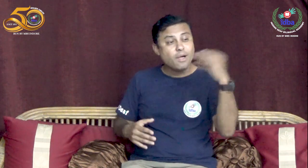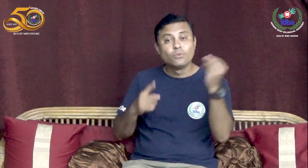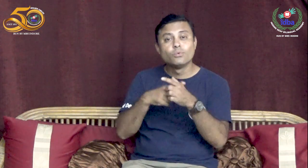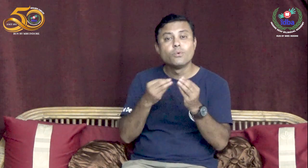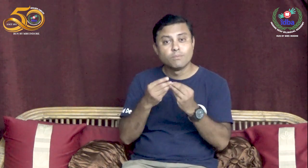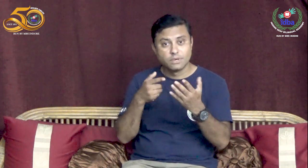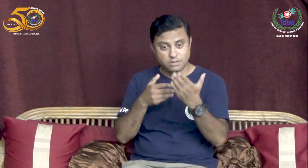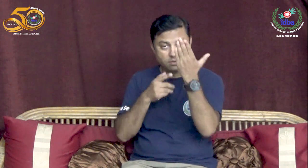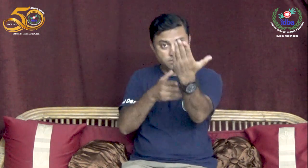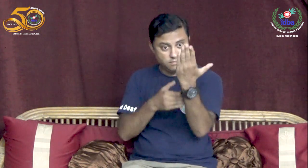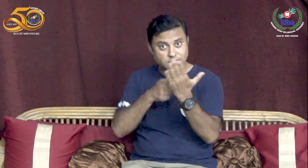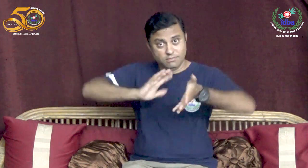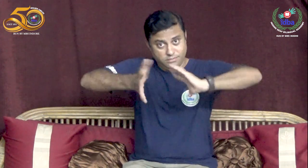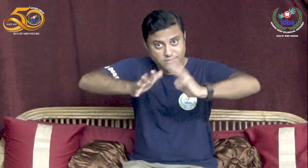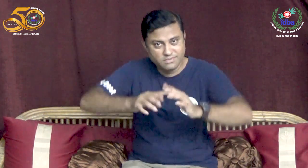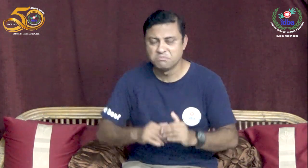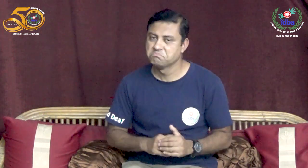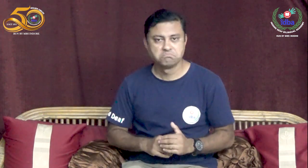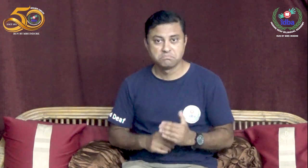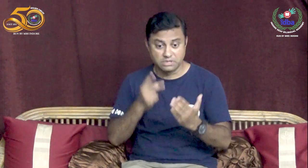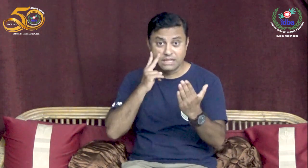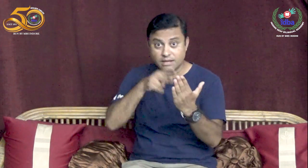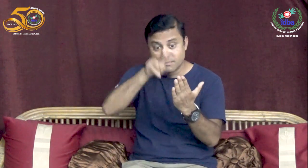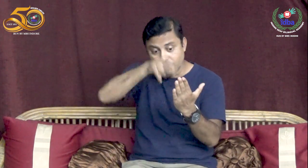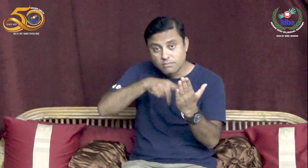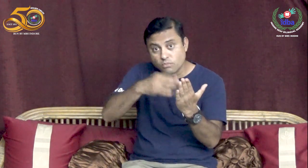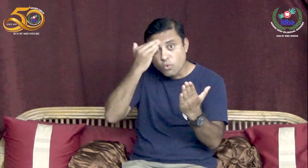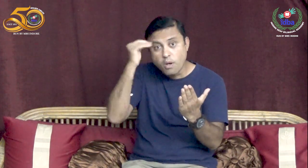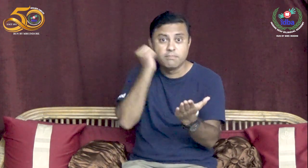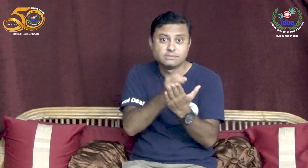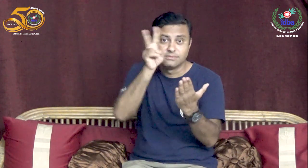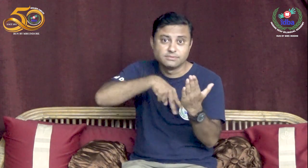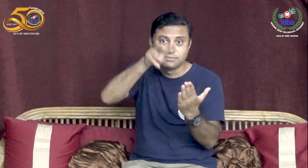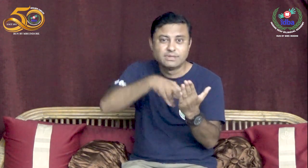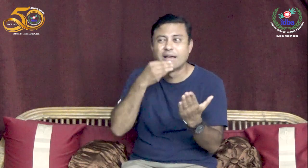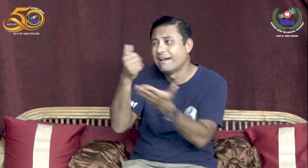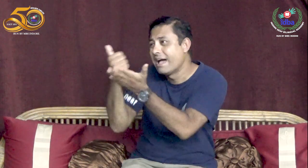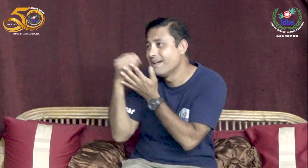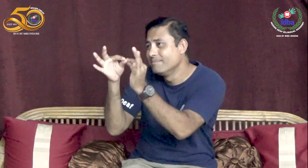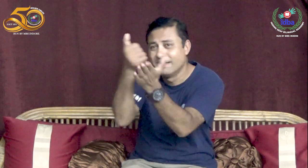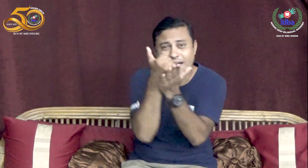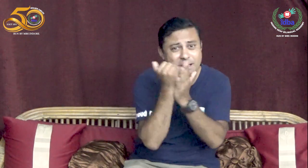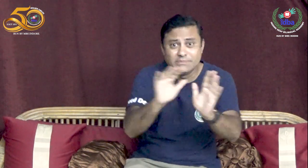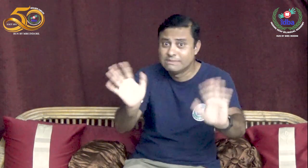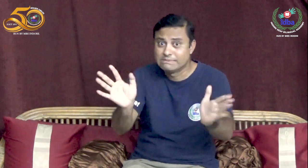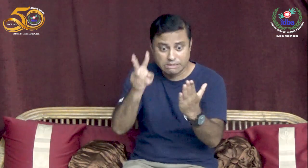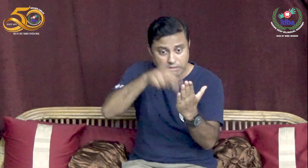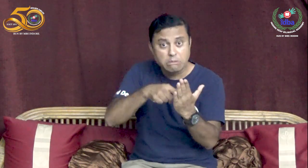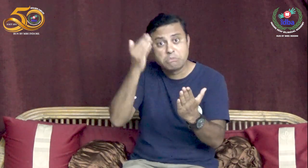इतने सारे स्टूडेंट्स हैं, बाहर जाके जो जॉब करते हैं, वहाँ पर साइनिंग इतनी इंपॉर्टेंट नहीं है। वहाँ पे आपकी रीडिंग नॉलेज, आपकी कम्युनिकेशन स्किल्स इतनी, वहाँ पे